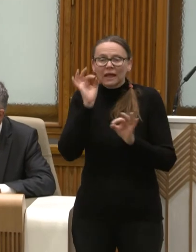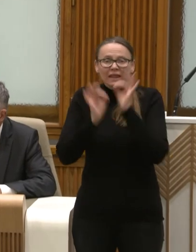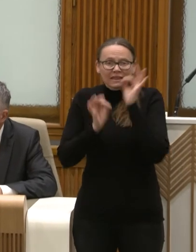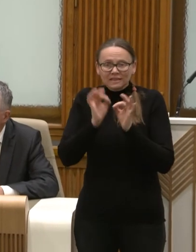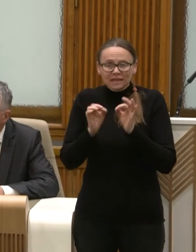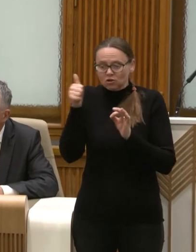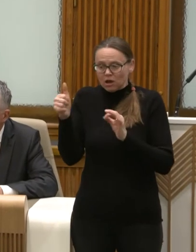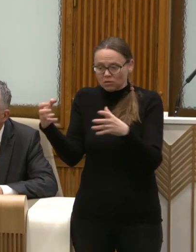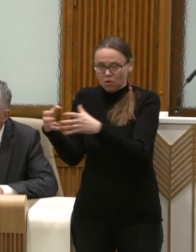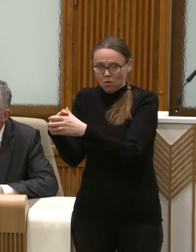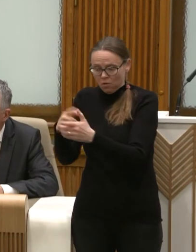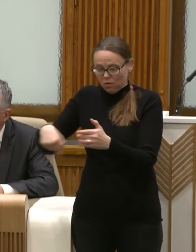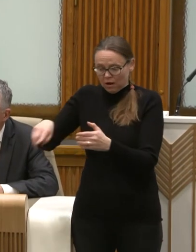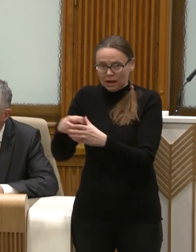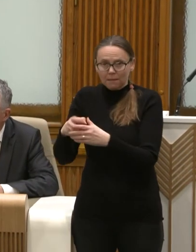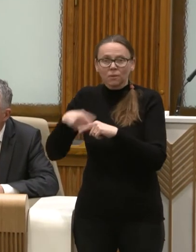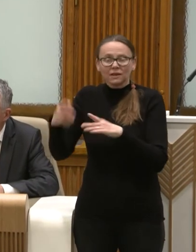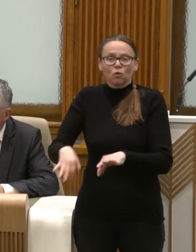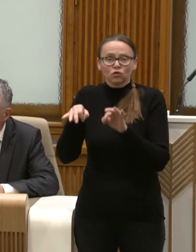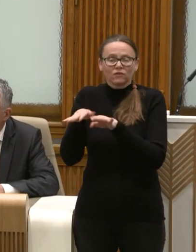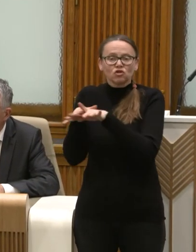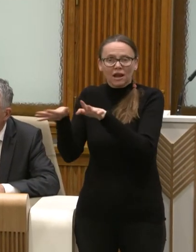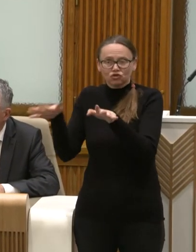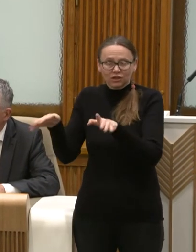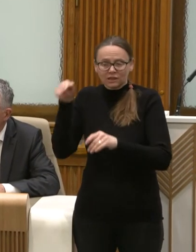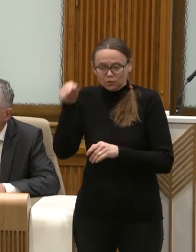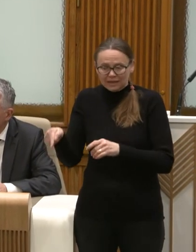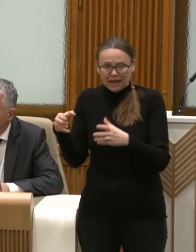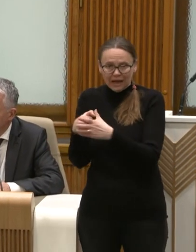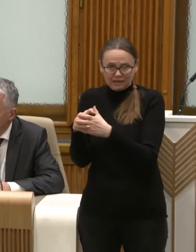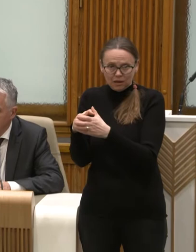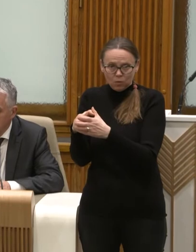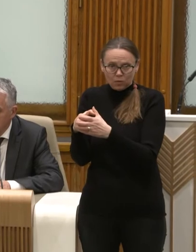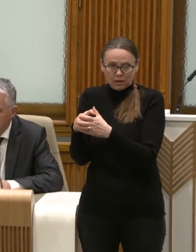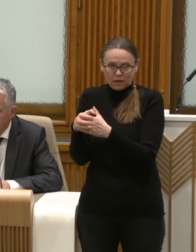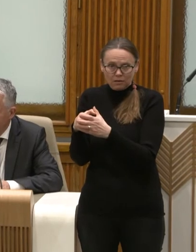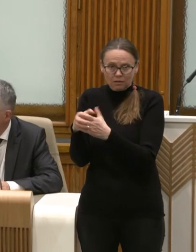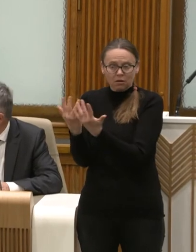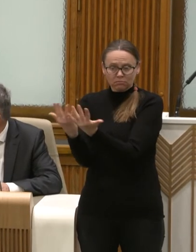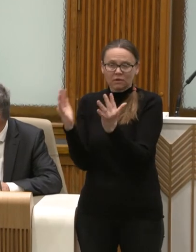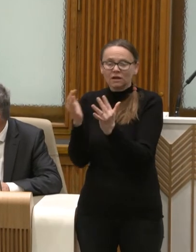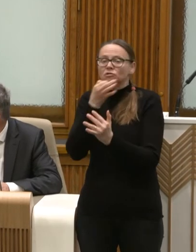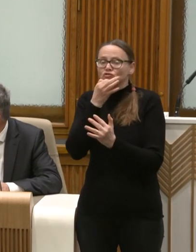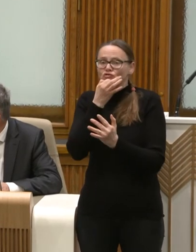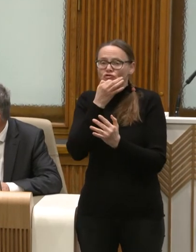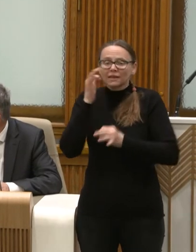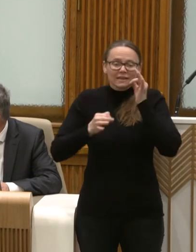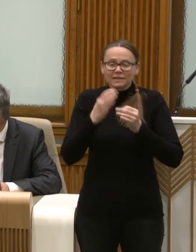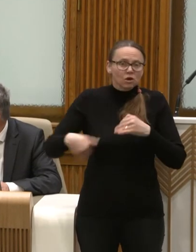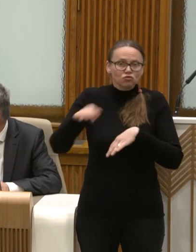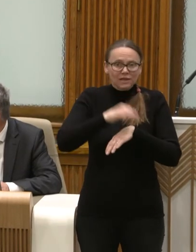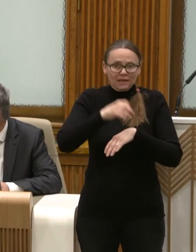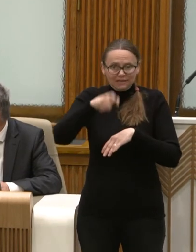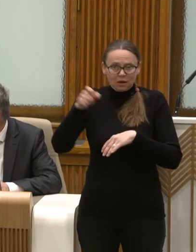testiraš eno kategorijo, potem ugotoviš seveda razširitev v tej kategoriji. Ne, če testiraš vse zdravnike,